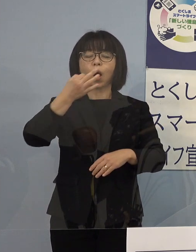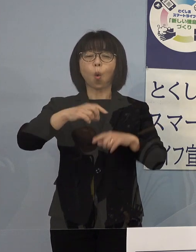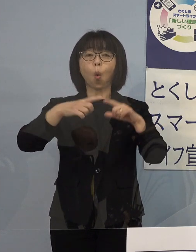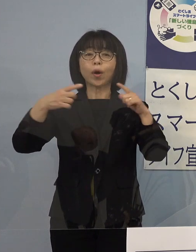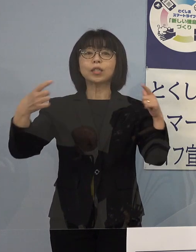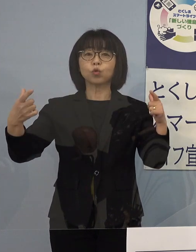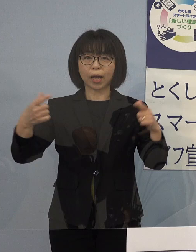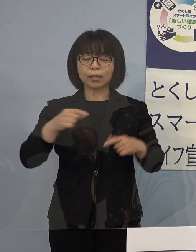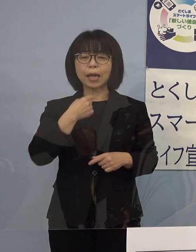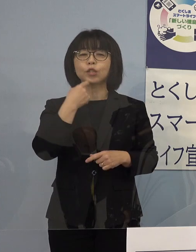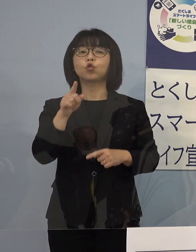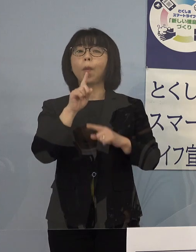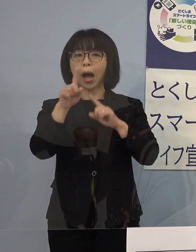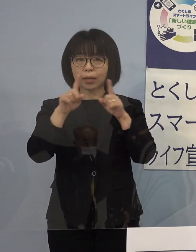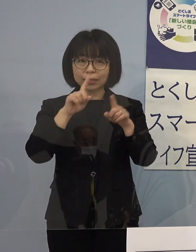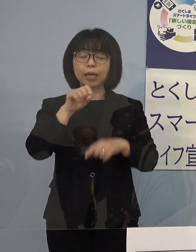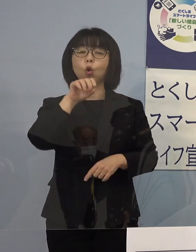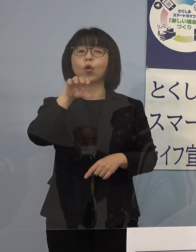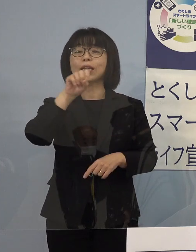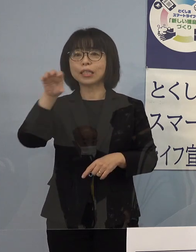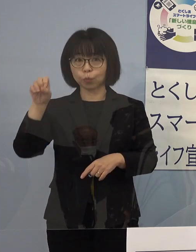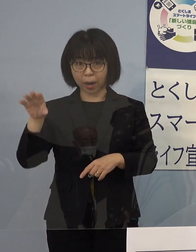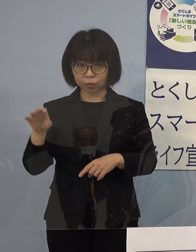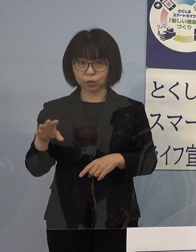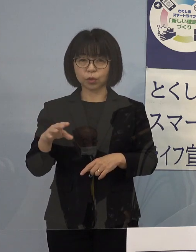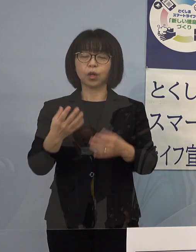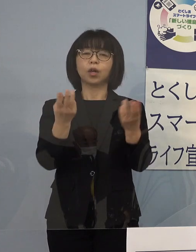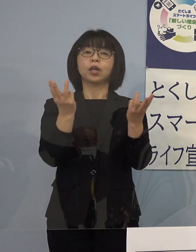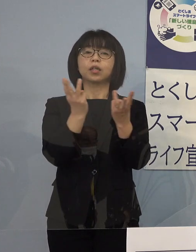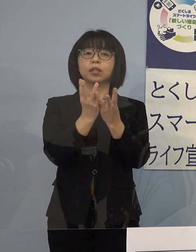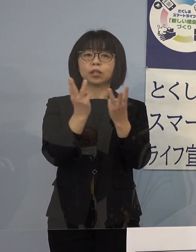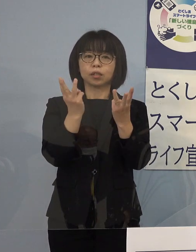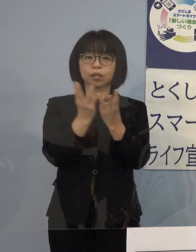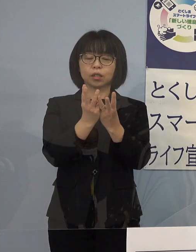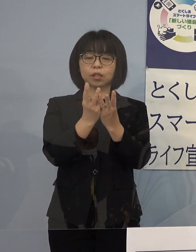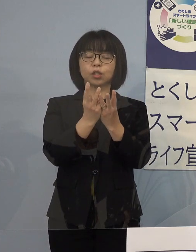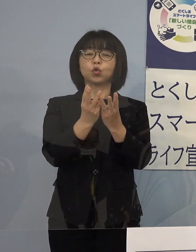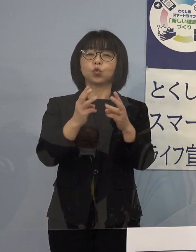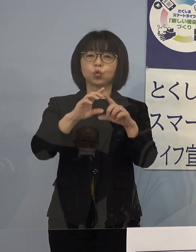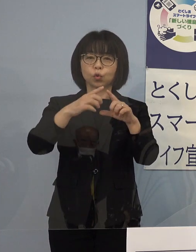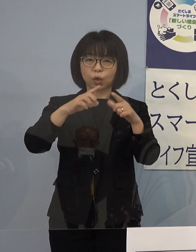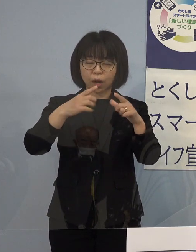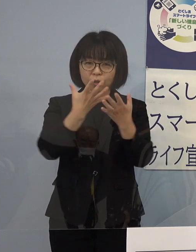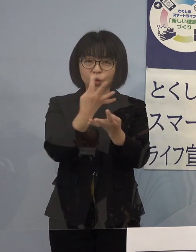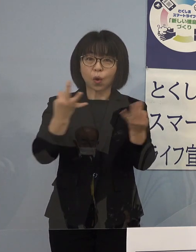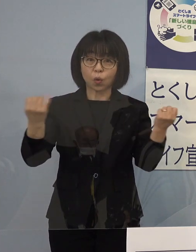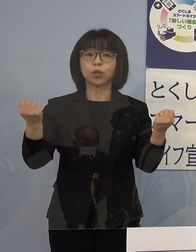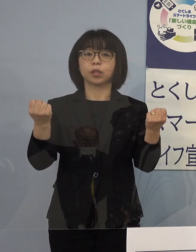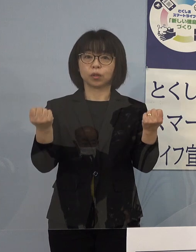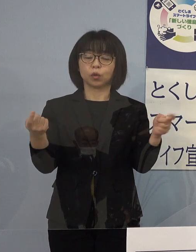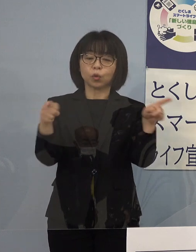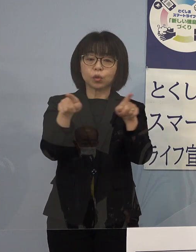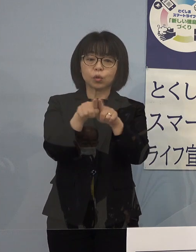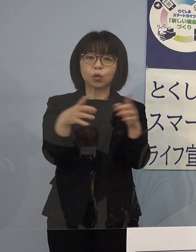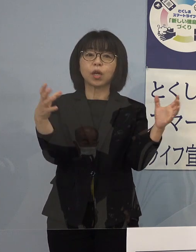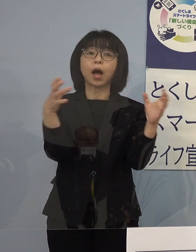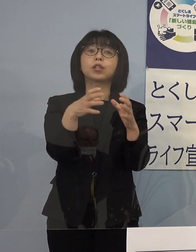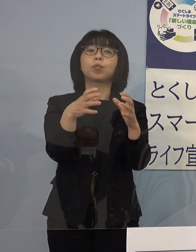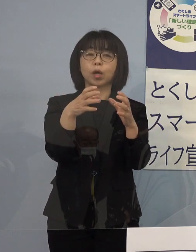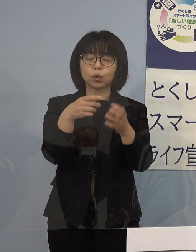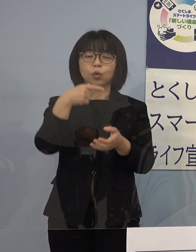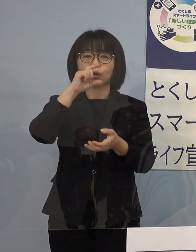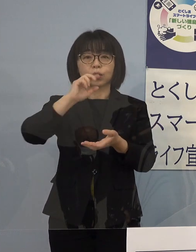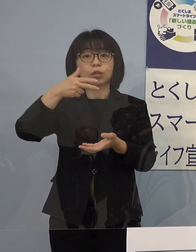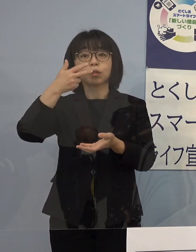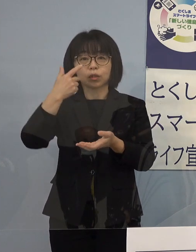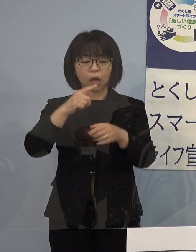が飛んでしまう。また大人数や長時間に及ぶ飲食、ここも結局長い時間